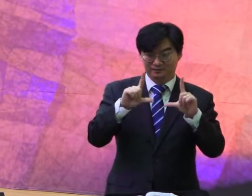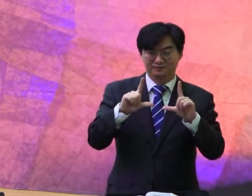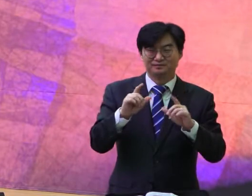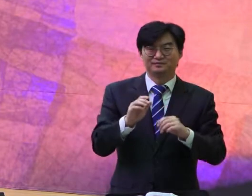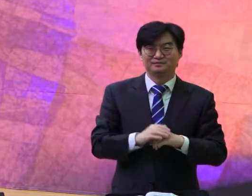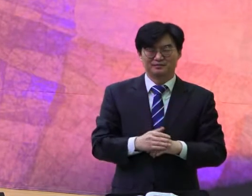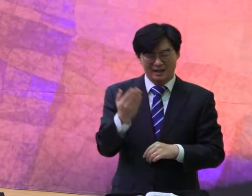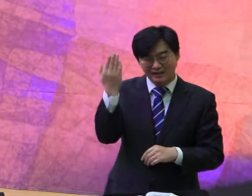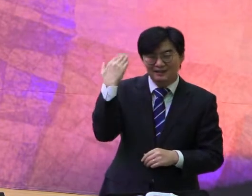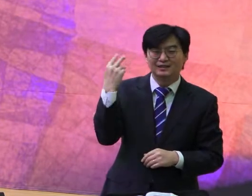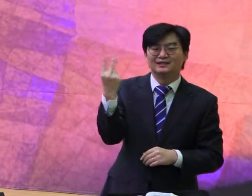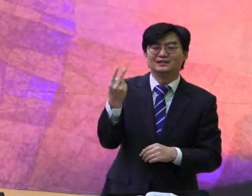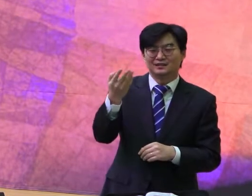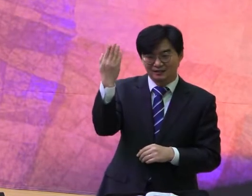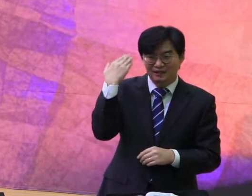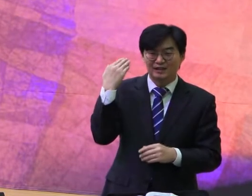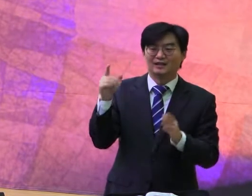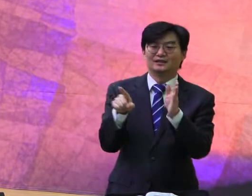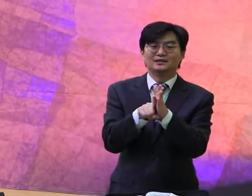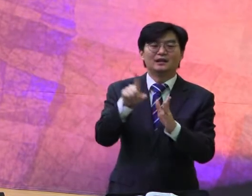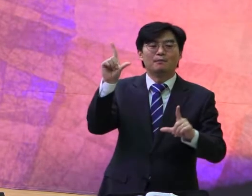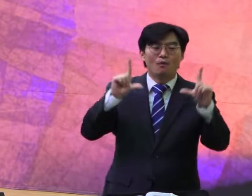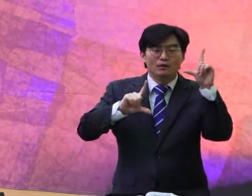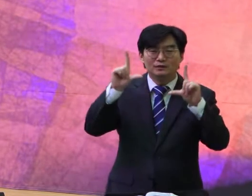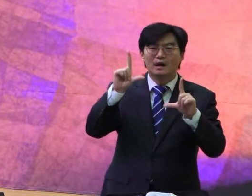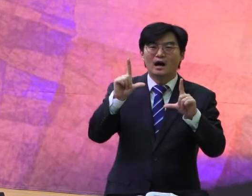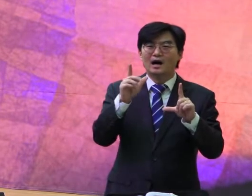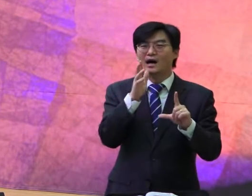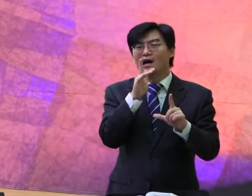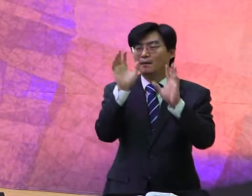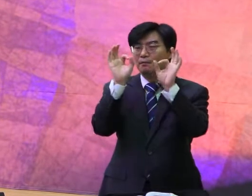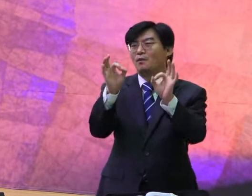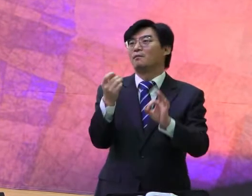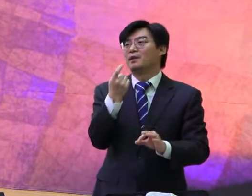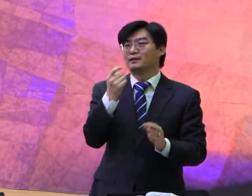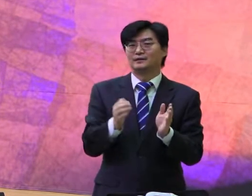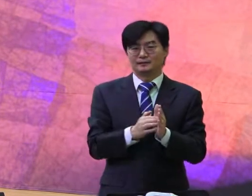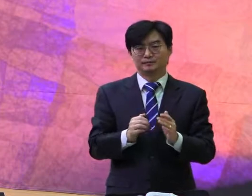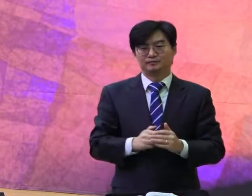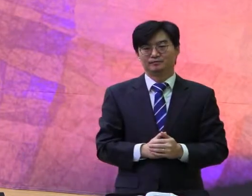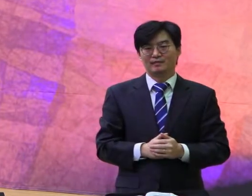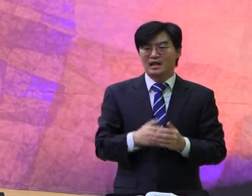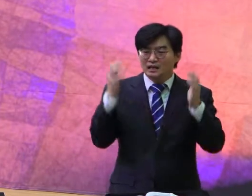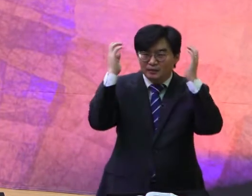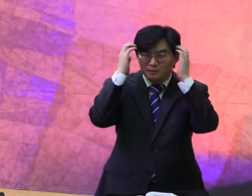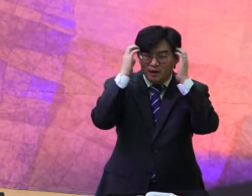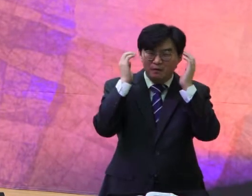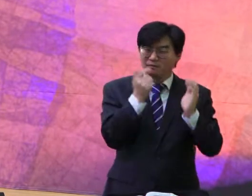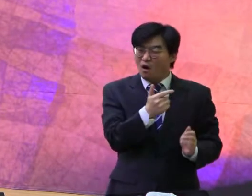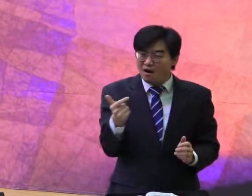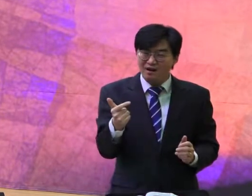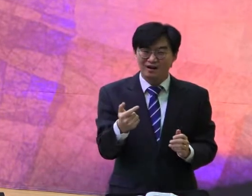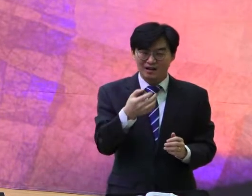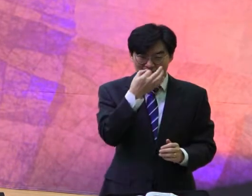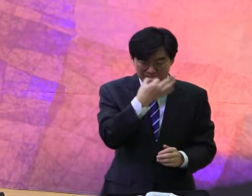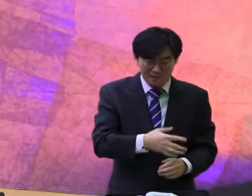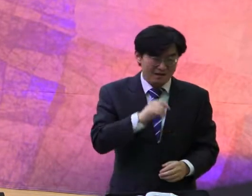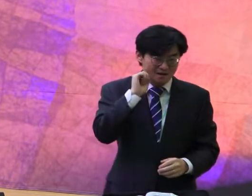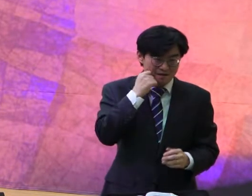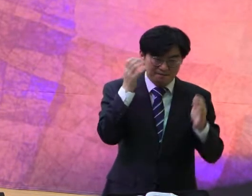그리고 마침내는 그 혹독한 죽음 같은 상황 속에서 예수님만 바라본 그 십자가의